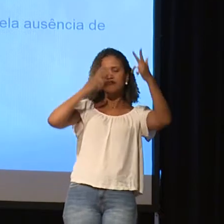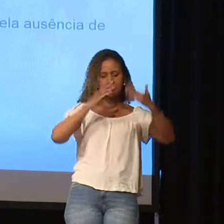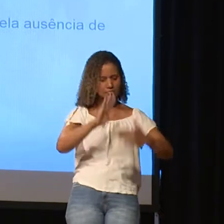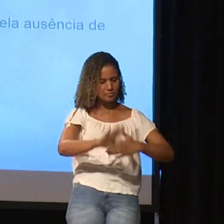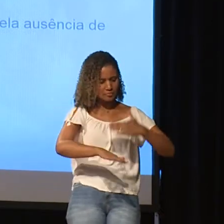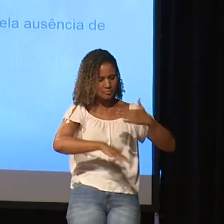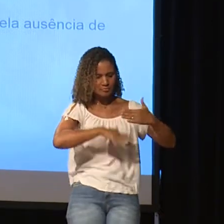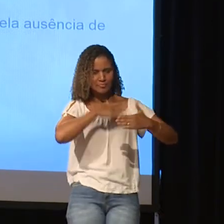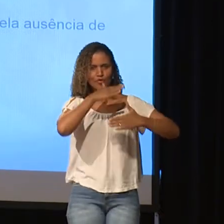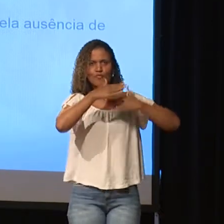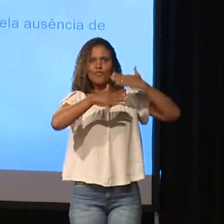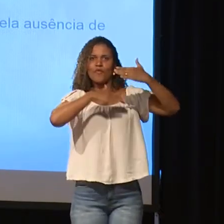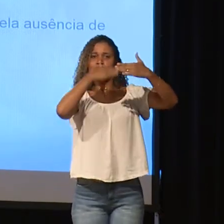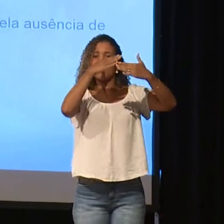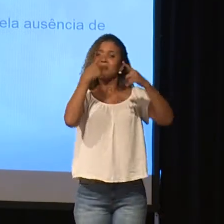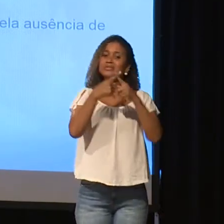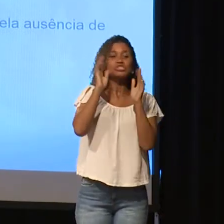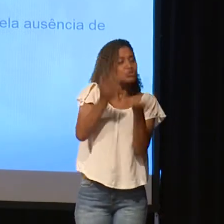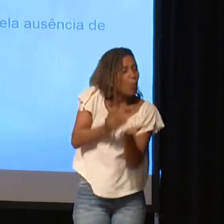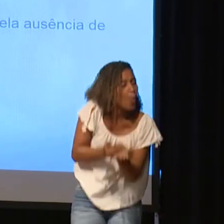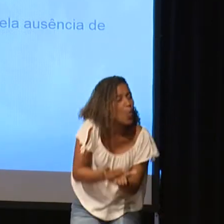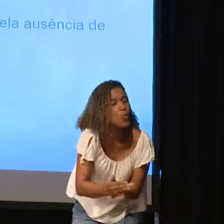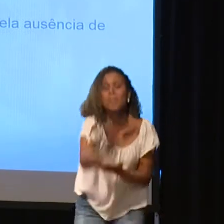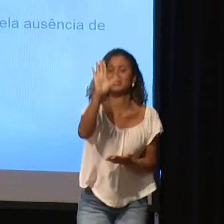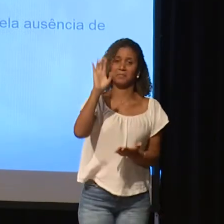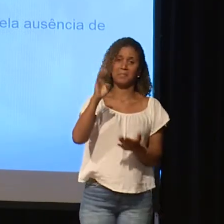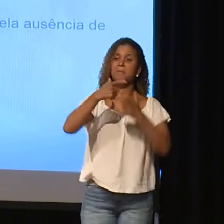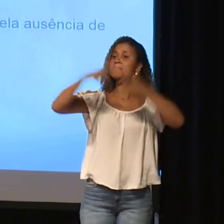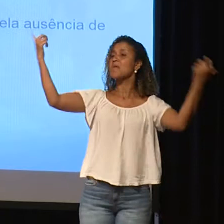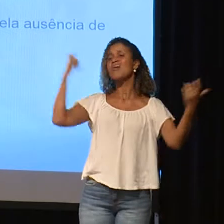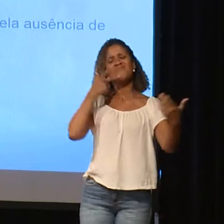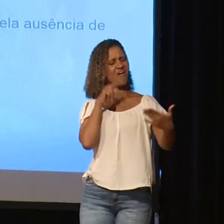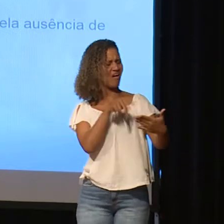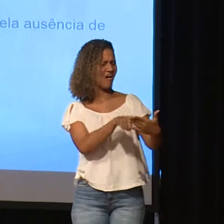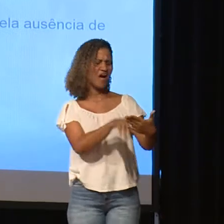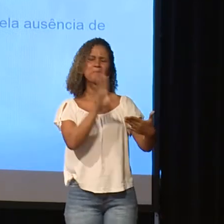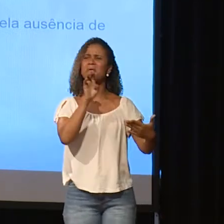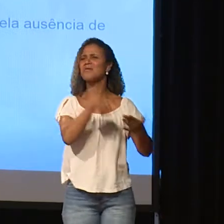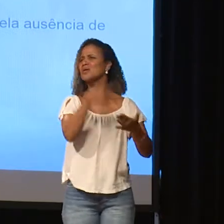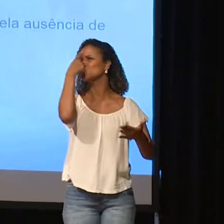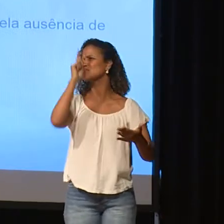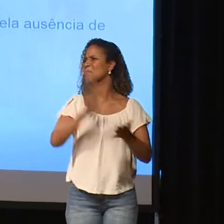E eu pude perceber, fui me desenvolvendo, né, desde cedo.